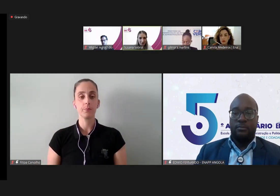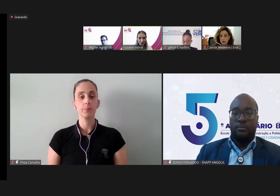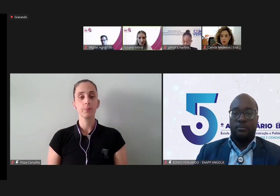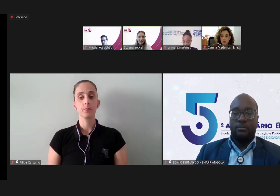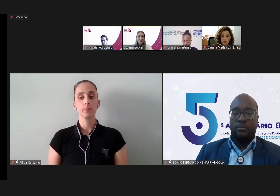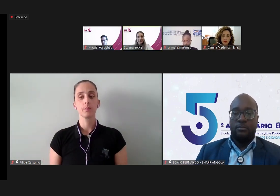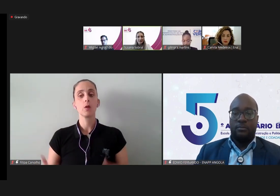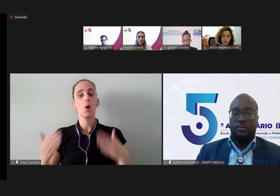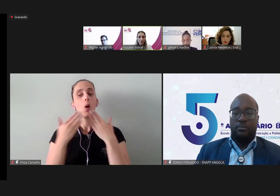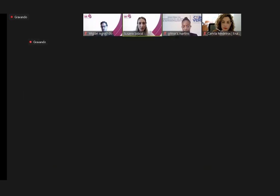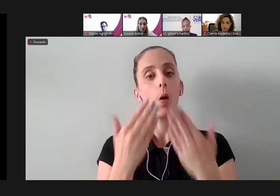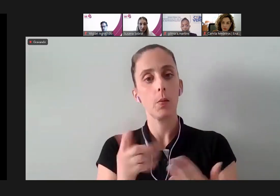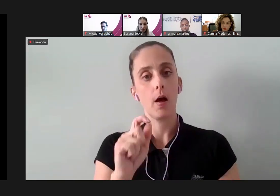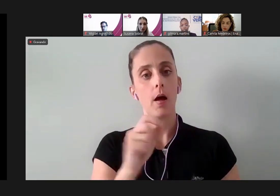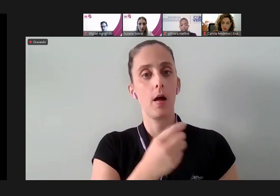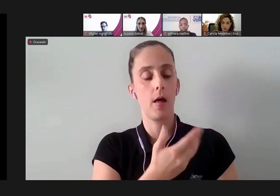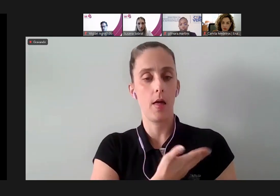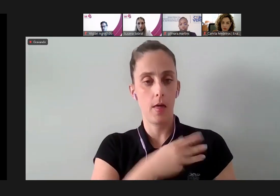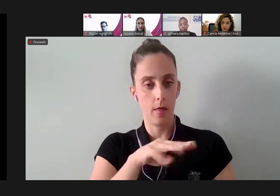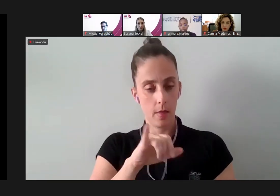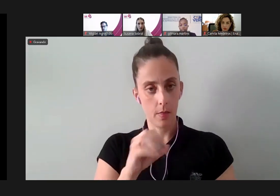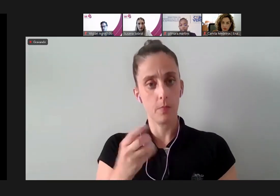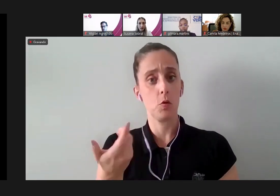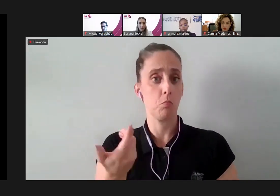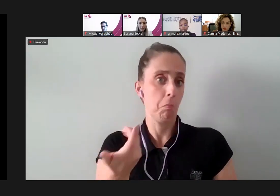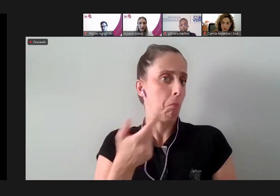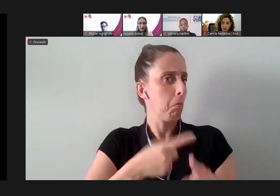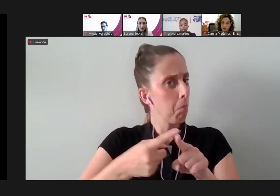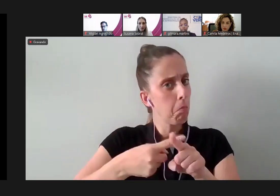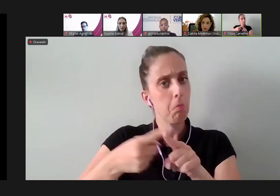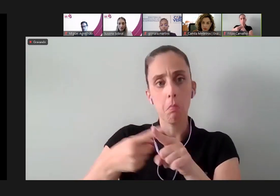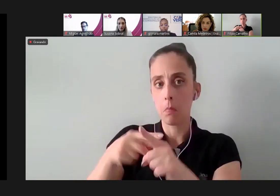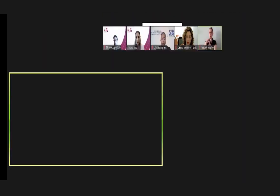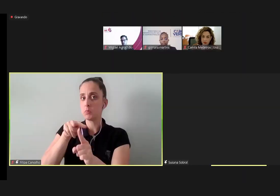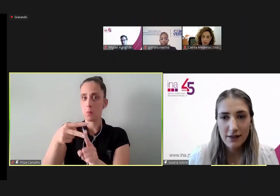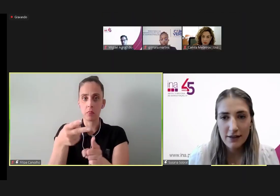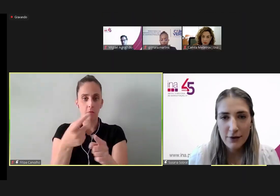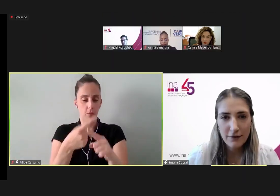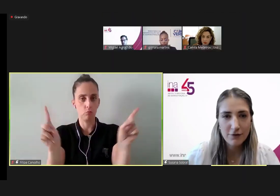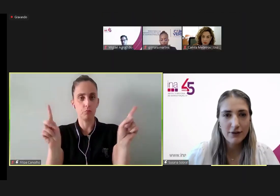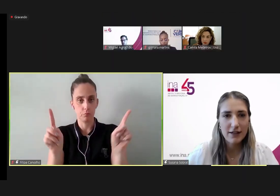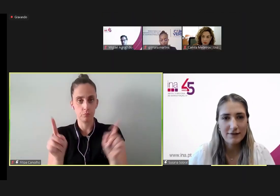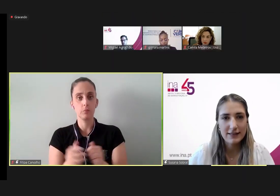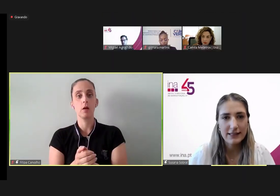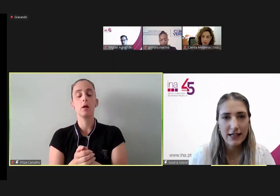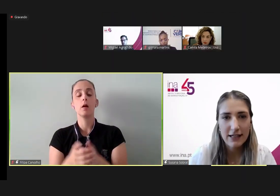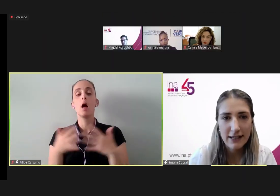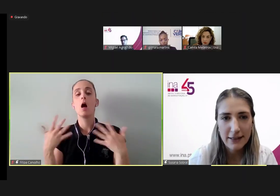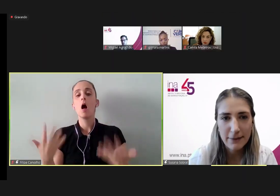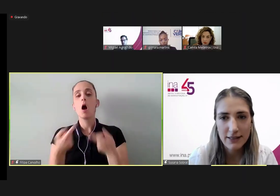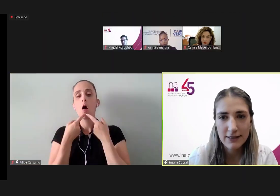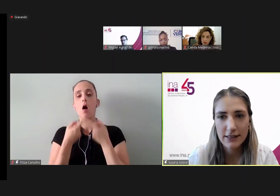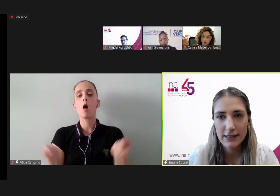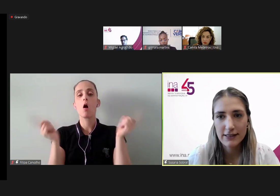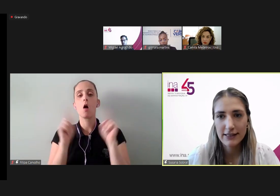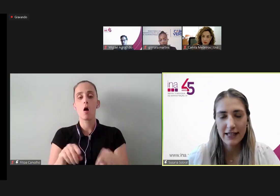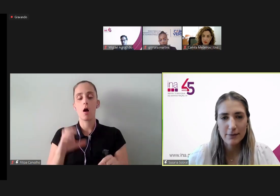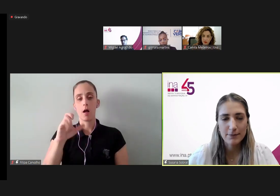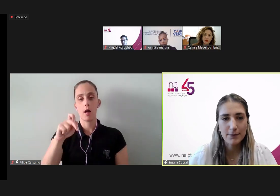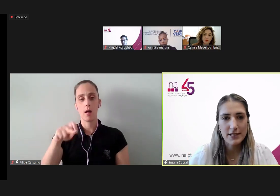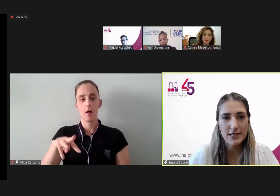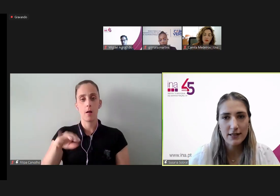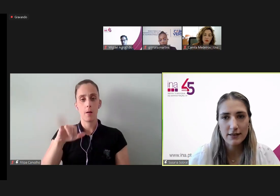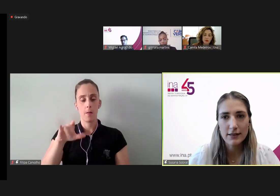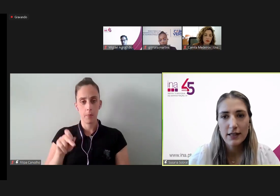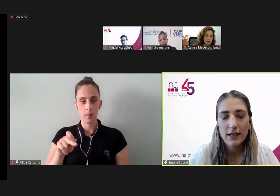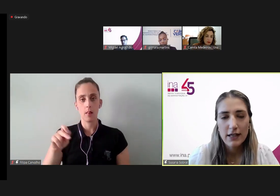Obrigada, Edmio. Também muito interessante conhecer essa perspectiva. Um, Agora voltava à Camila, da